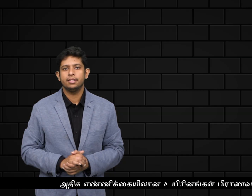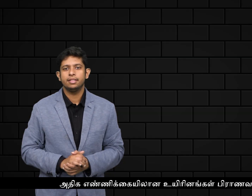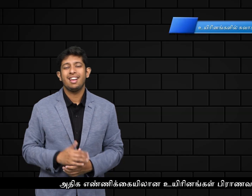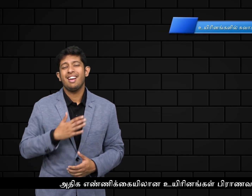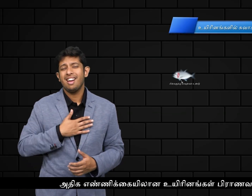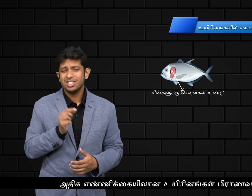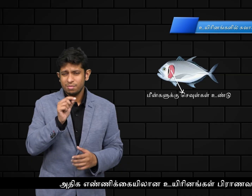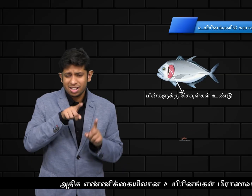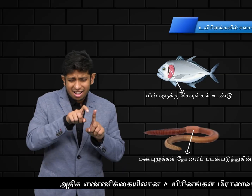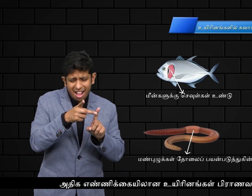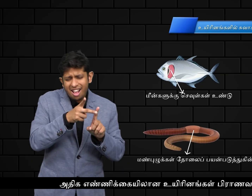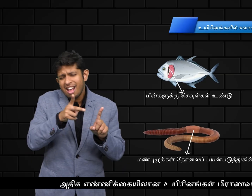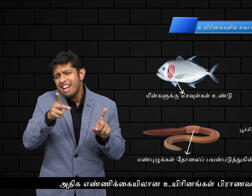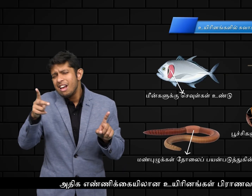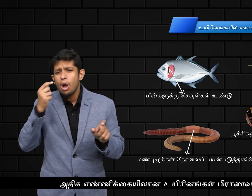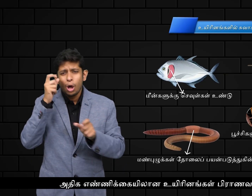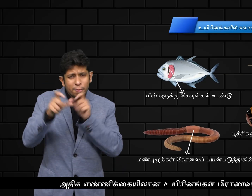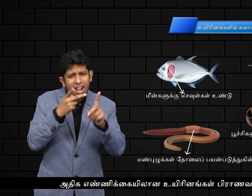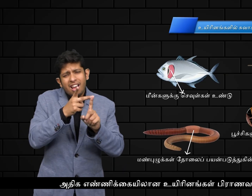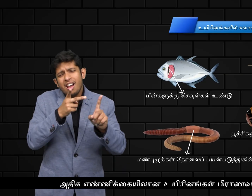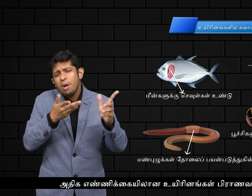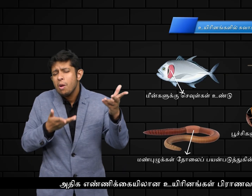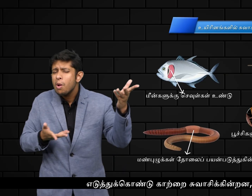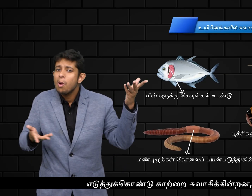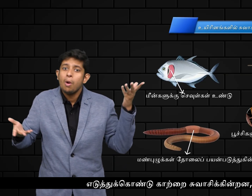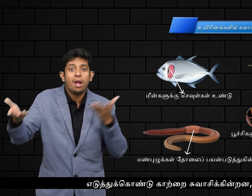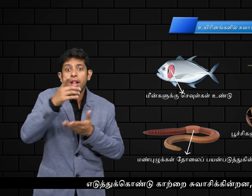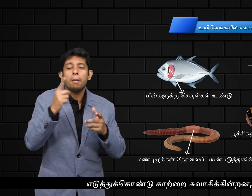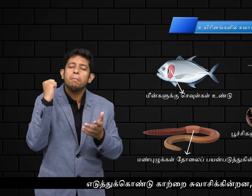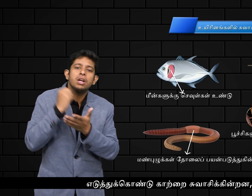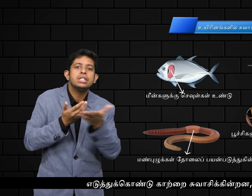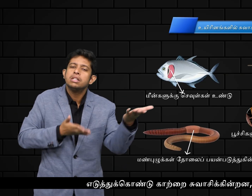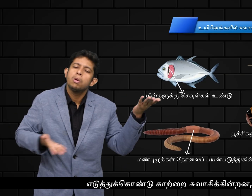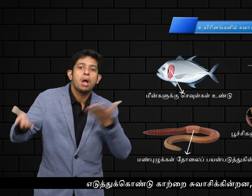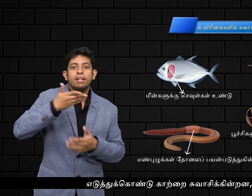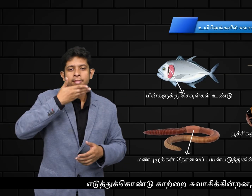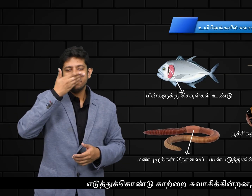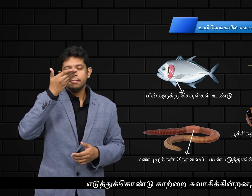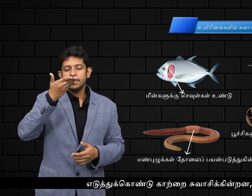அதிக எண்ணிக்கையிலான உயிரினங்கள் பிராணவாயுவை எடுத்துக்கொண்டு காற்றை சுவாசிக்கின்றன.